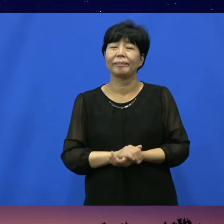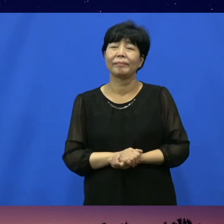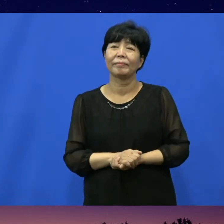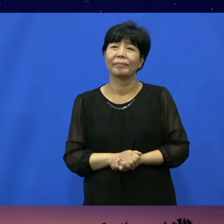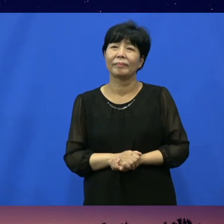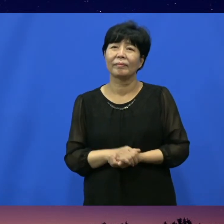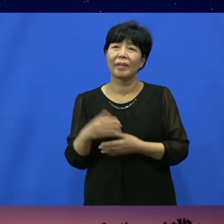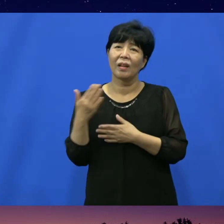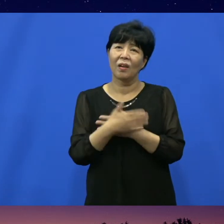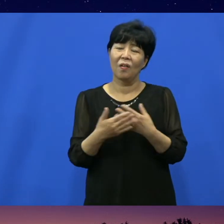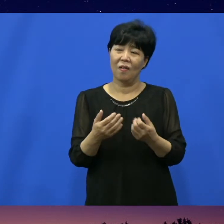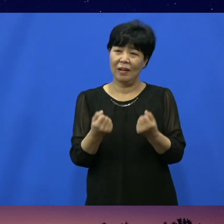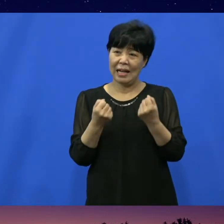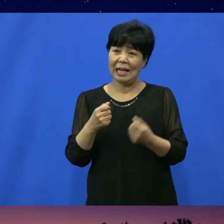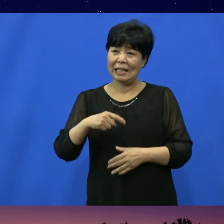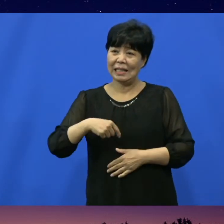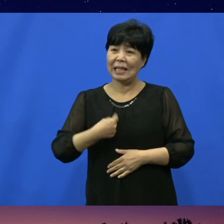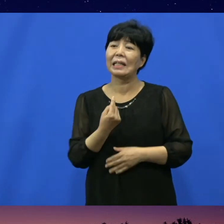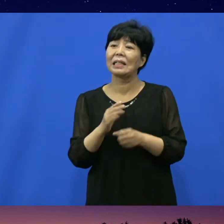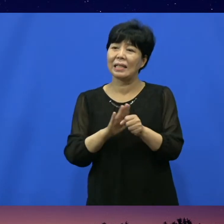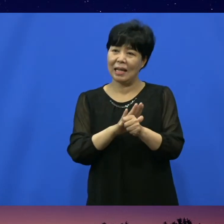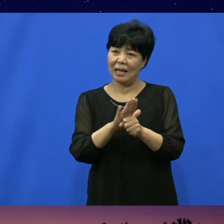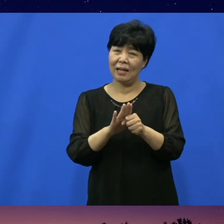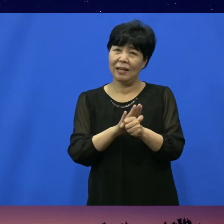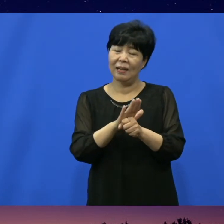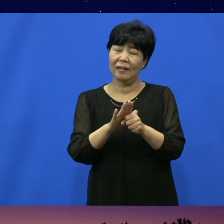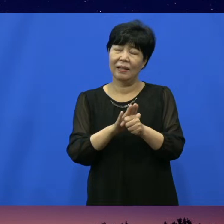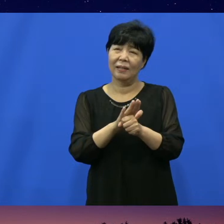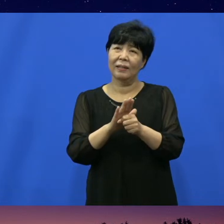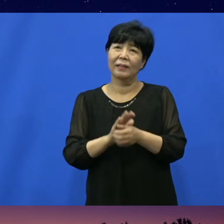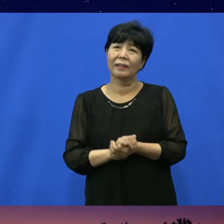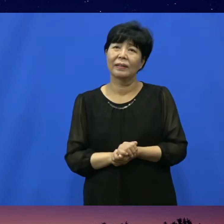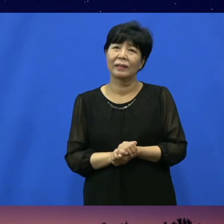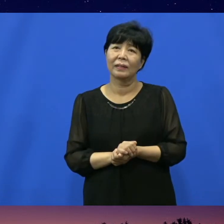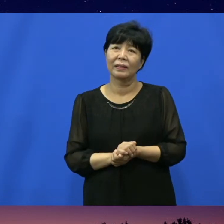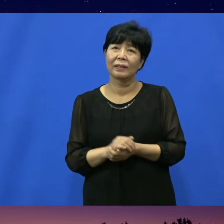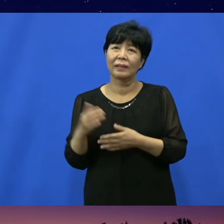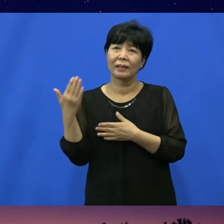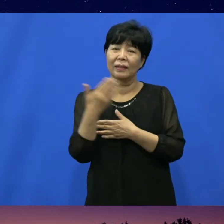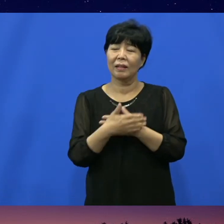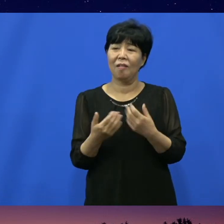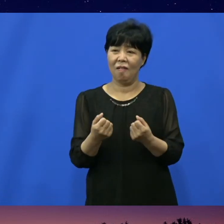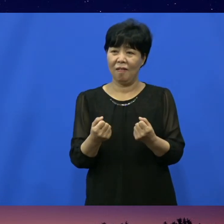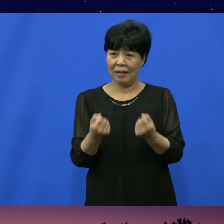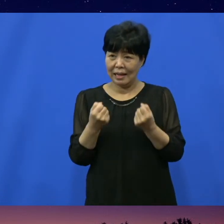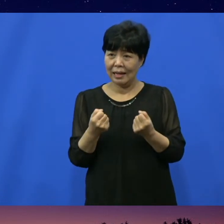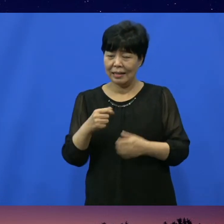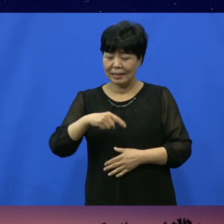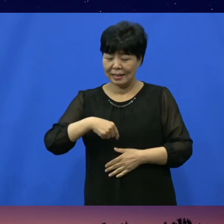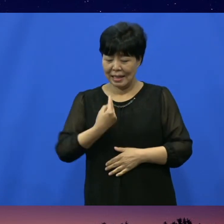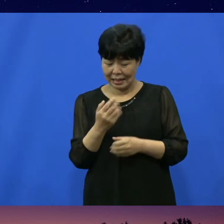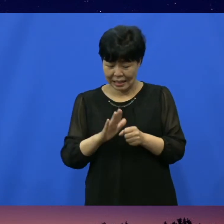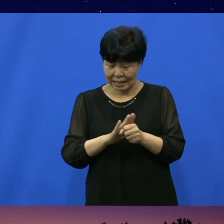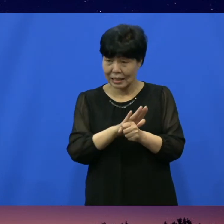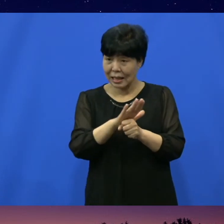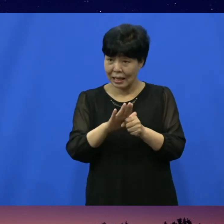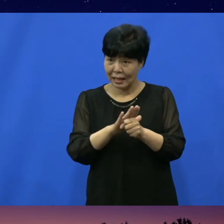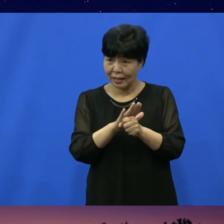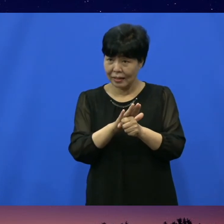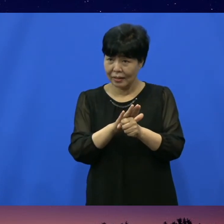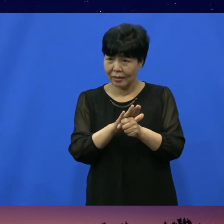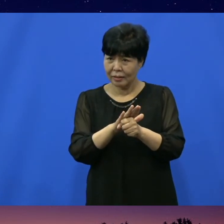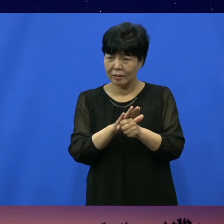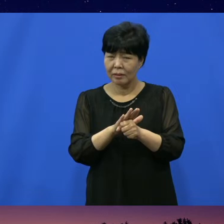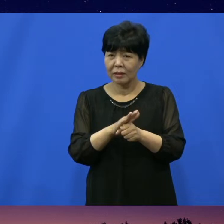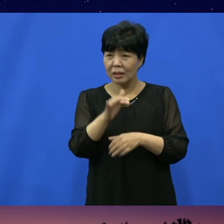건강한 자기애가 중요합니다. 이게 우리의 삶의 기초입니다. 파운데이션입니다. 건강한 자기애예요. 건강한 자기애가 있으면요,